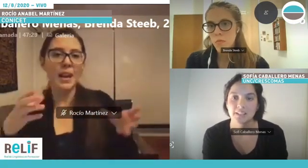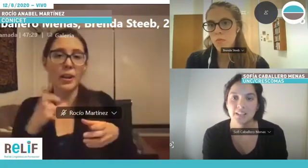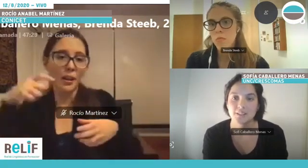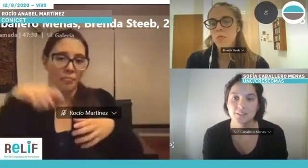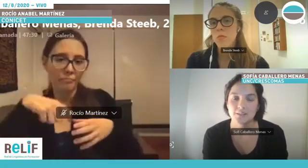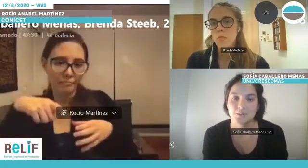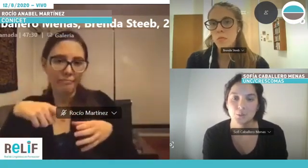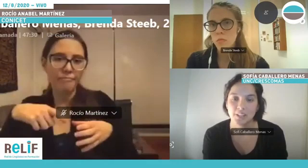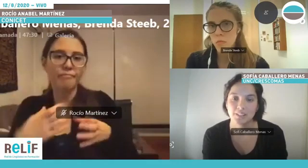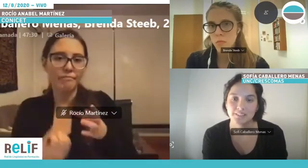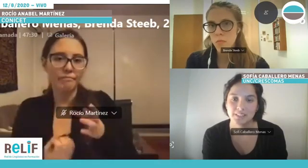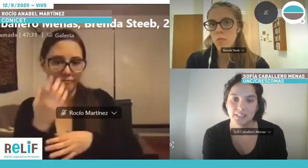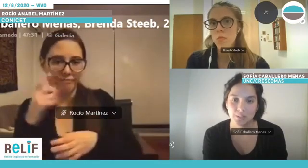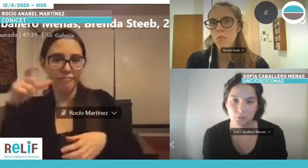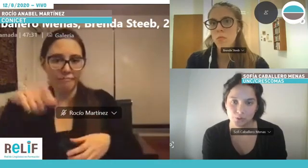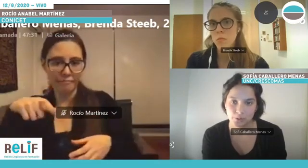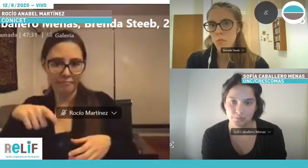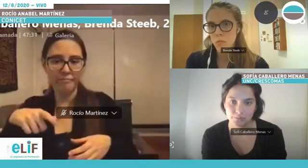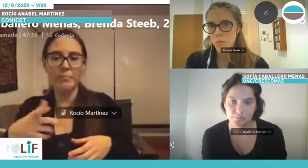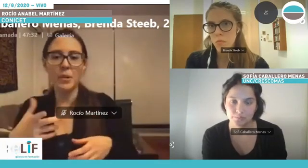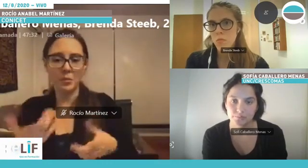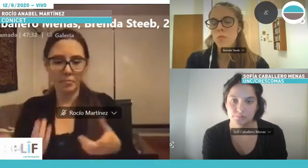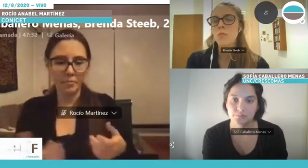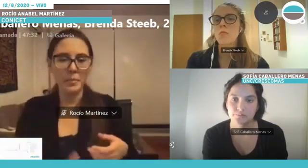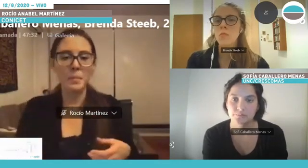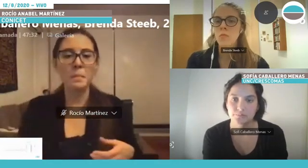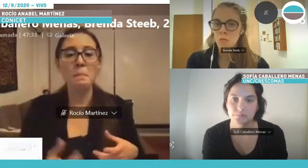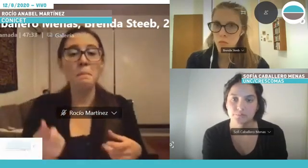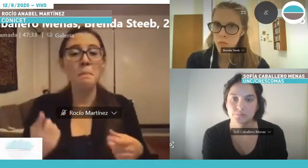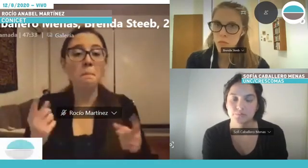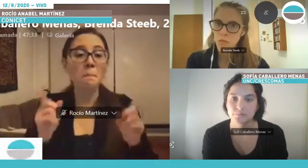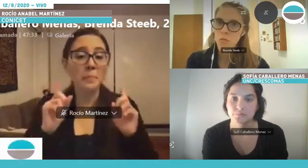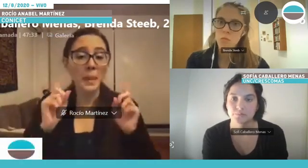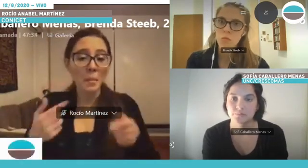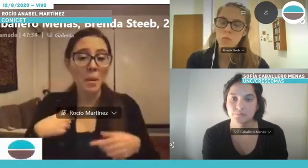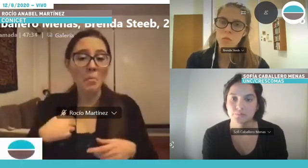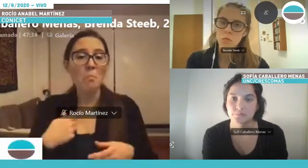decir, que surge del discurso. Ujú.